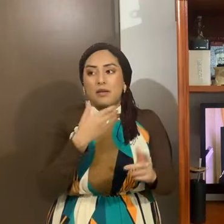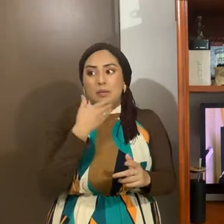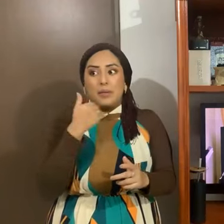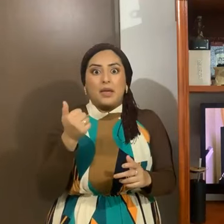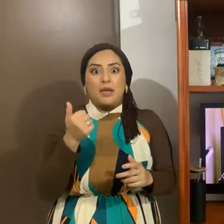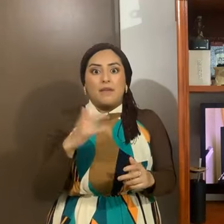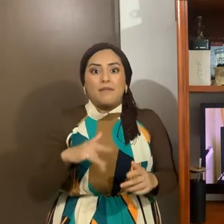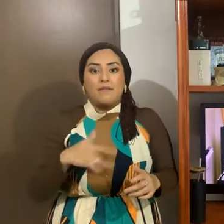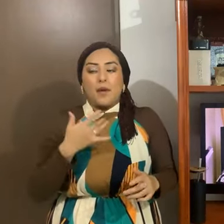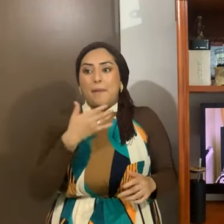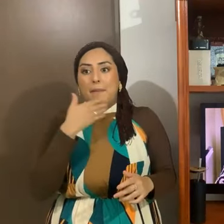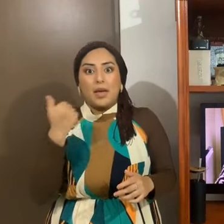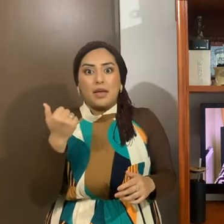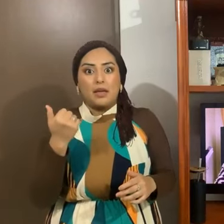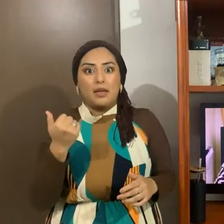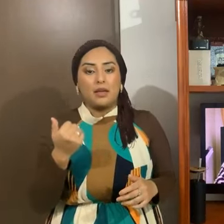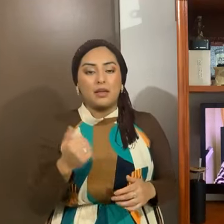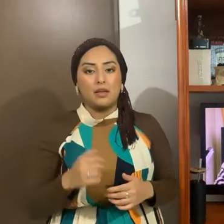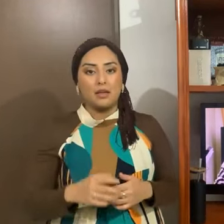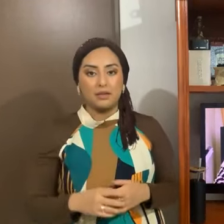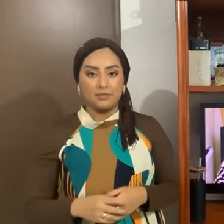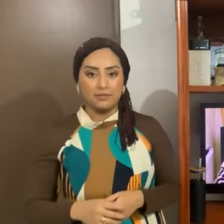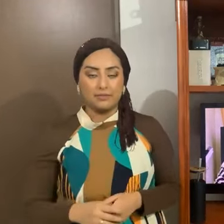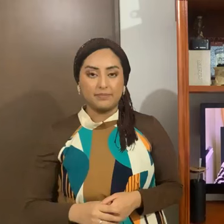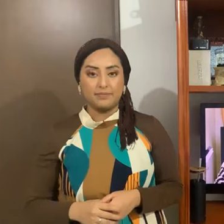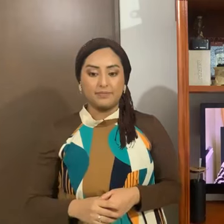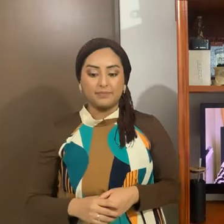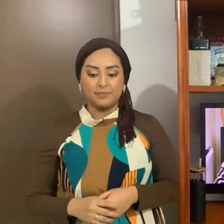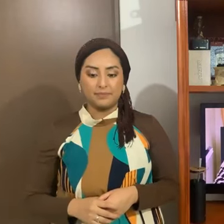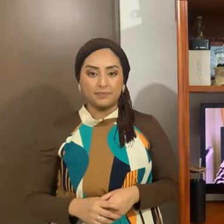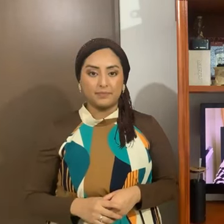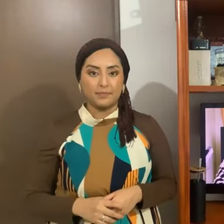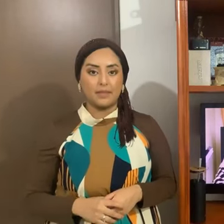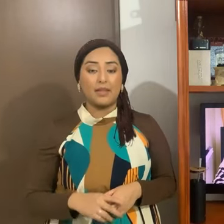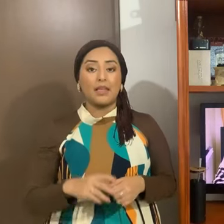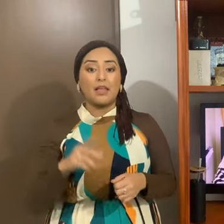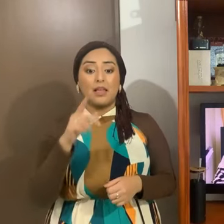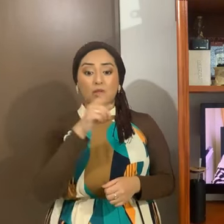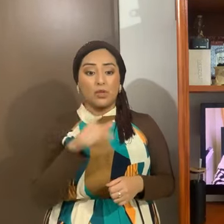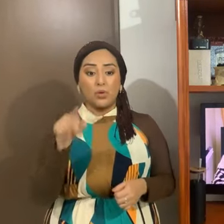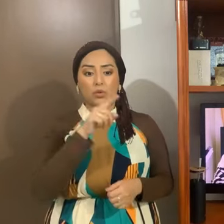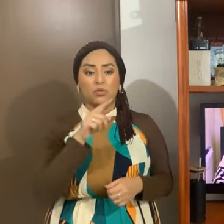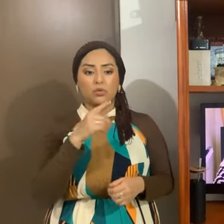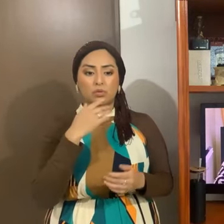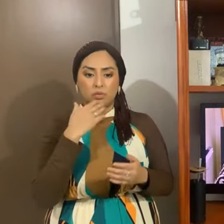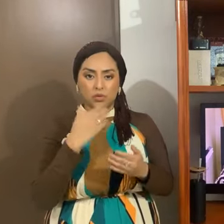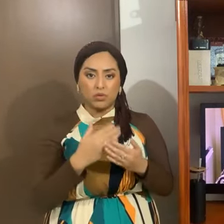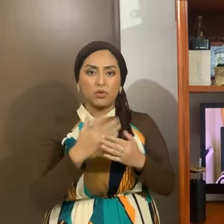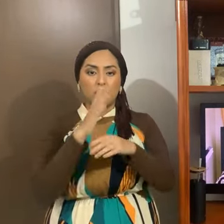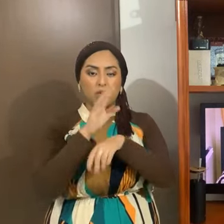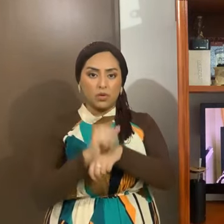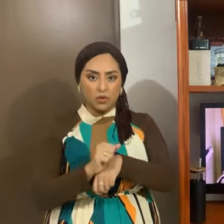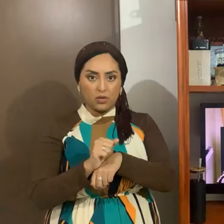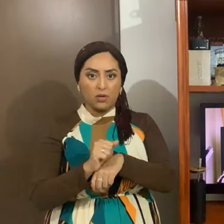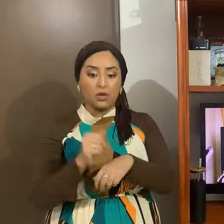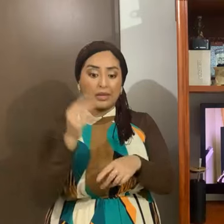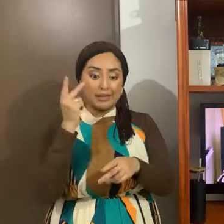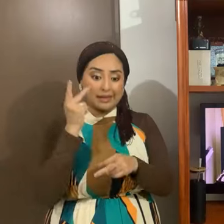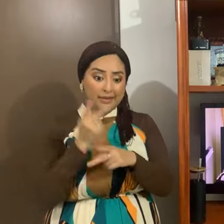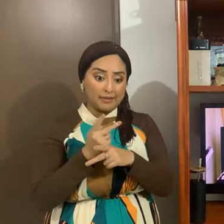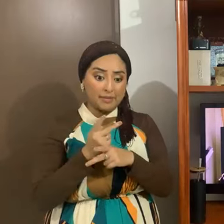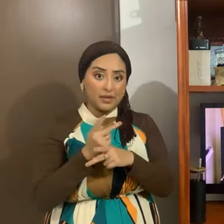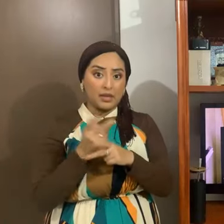mejor a que si nada más te despertaras sin haber orado antes. Estos son buenos hábitos que de